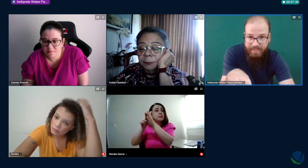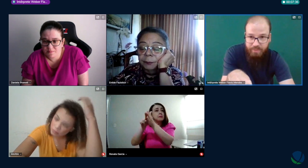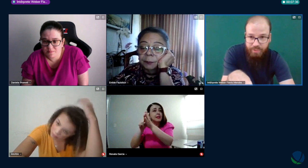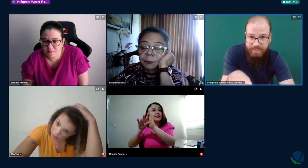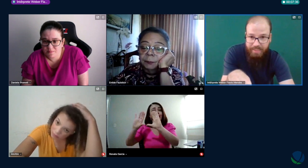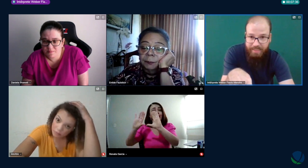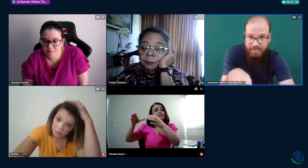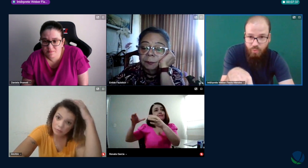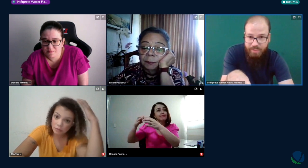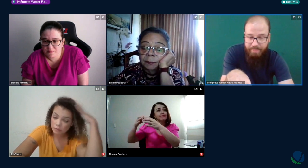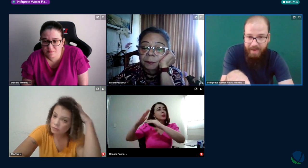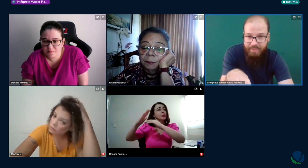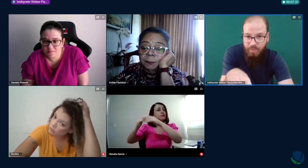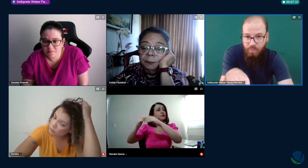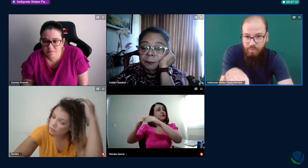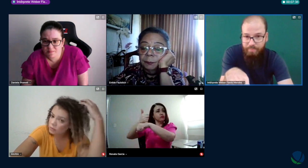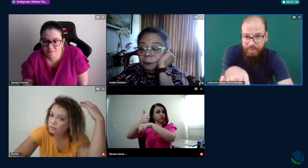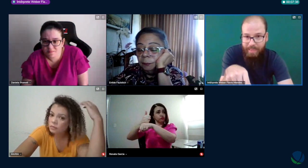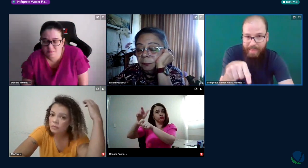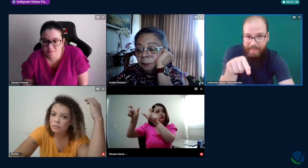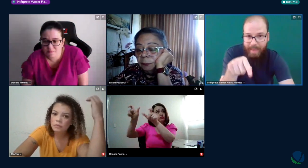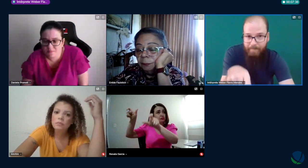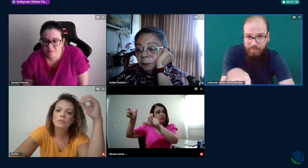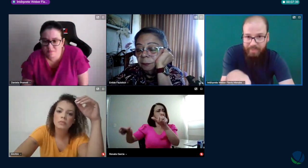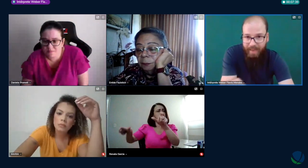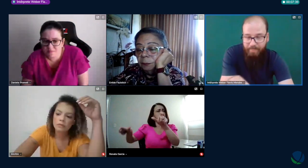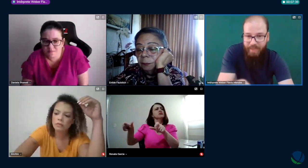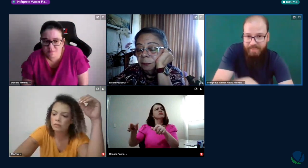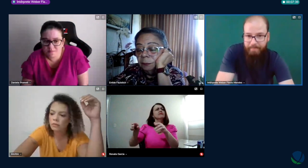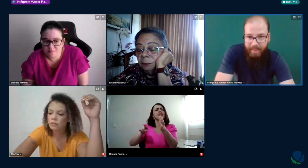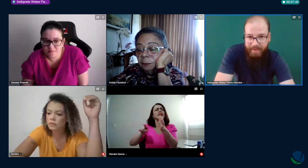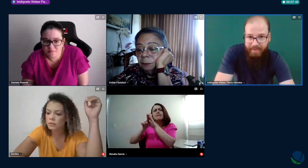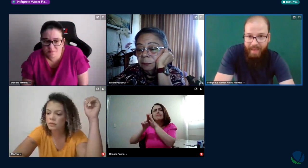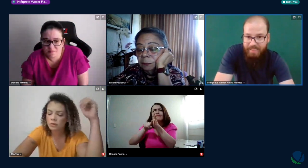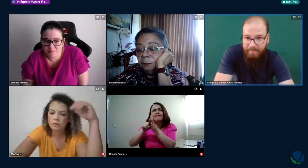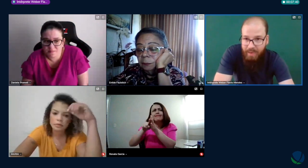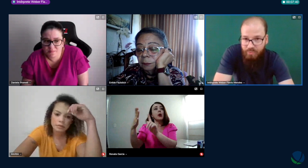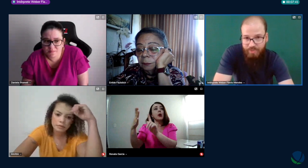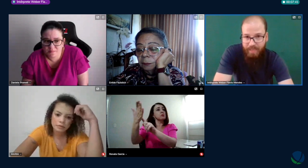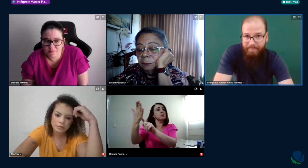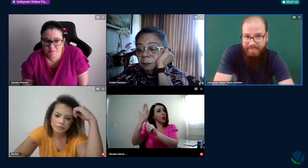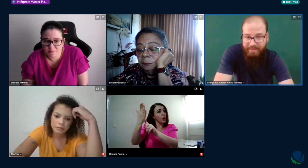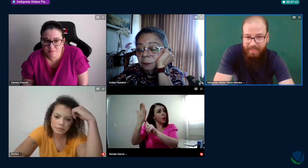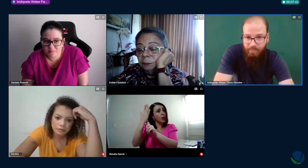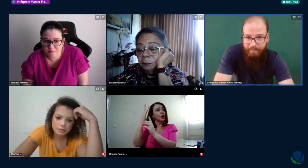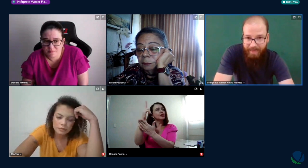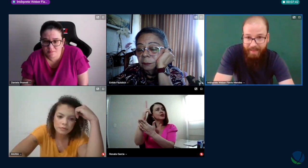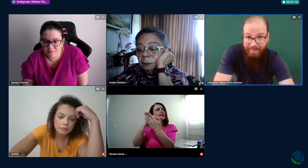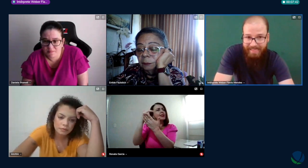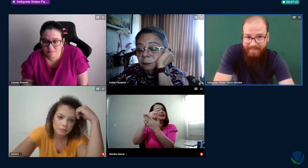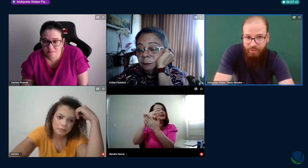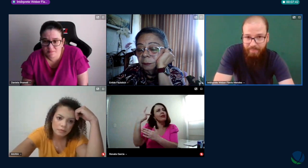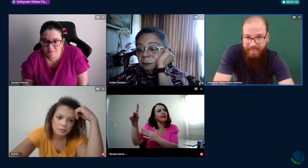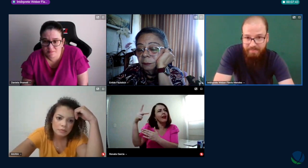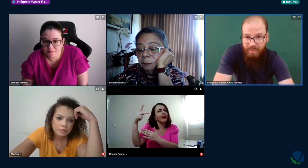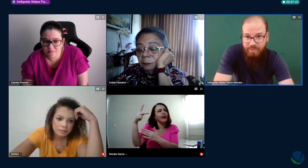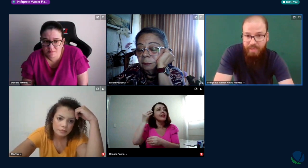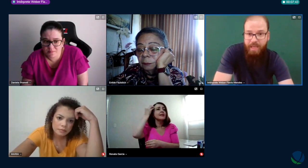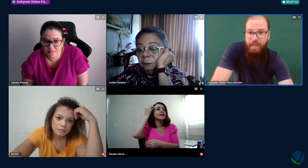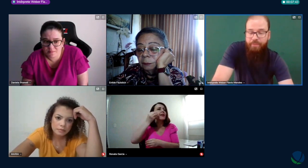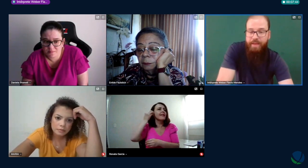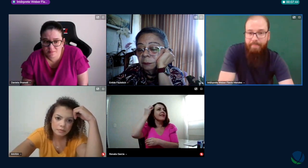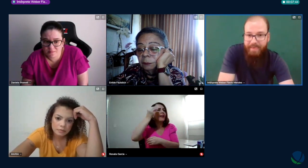como se estivesse utilizando essas duas pernas e o corpo. E apontar por essa perna nas mãos, representado